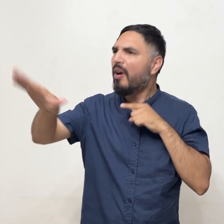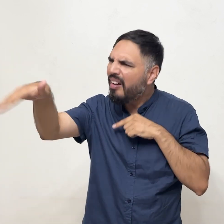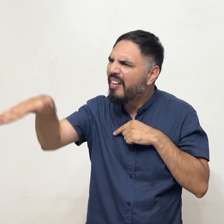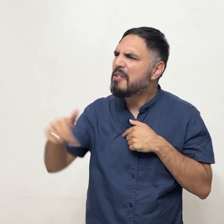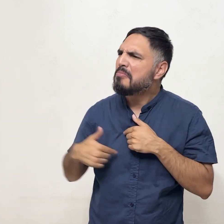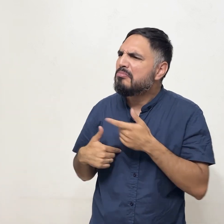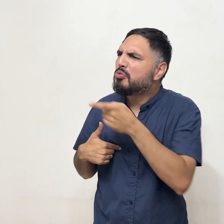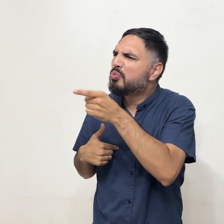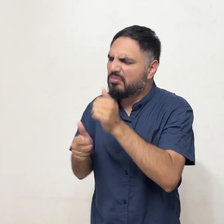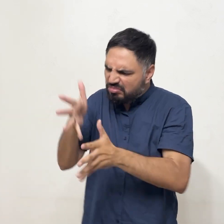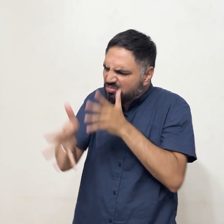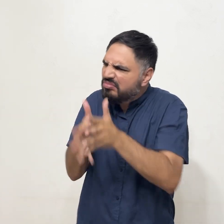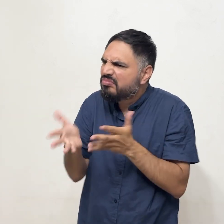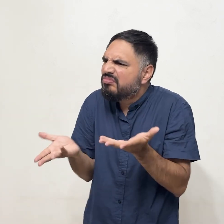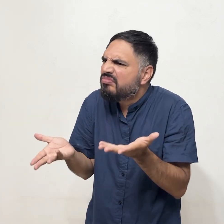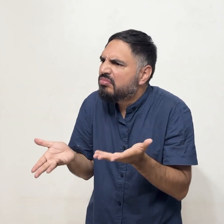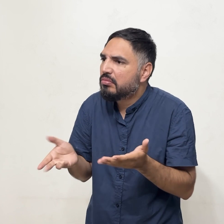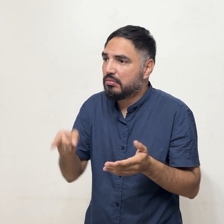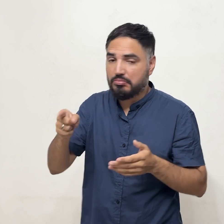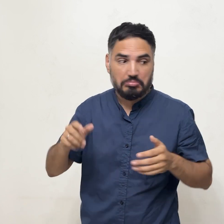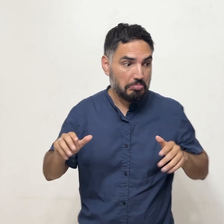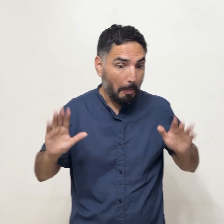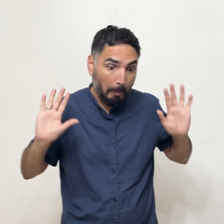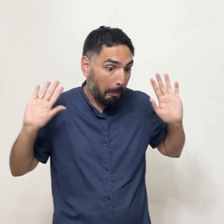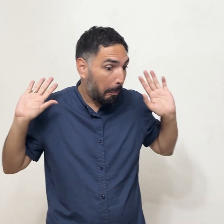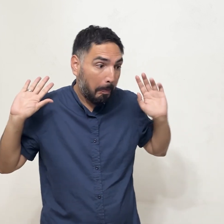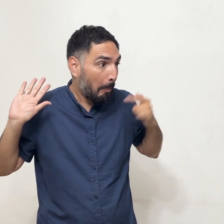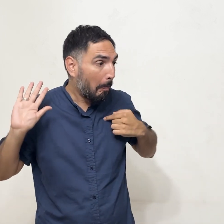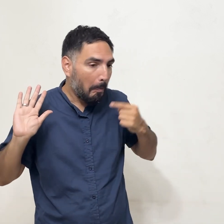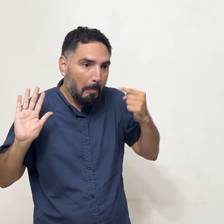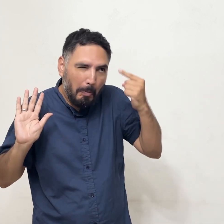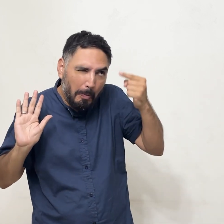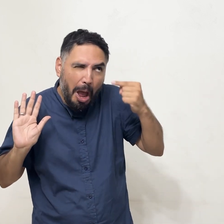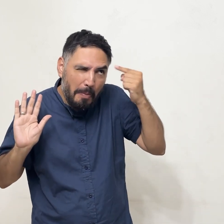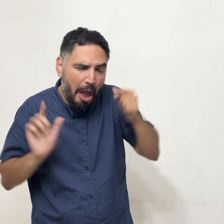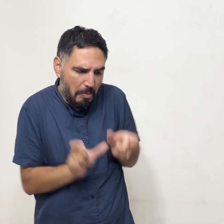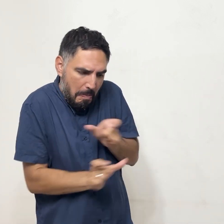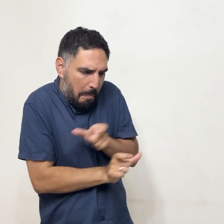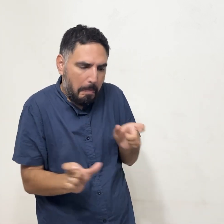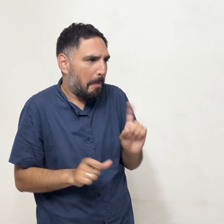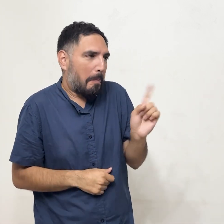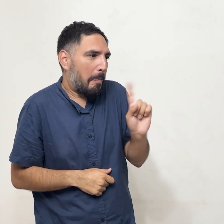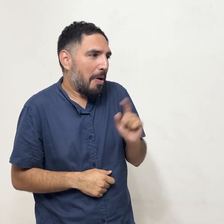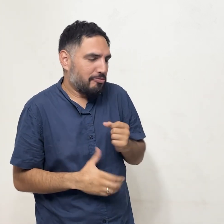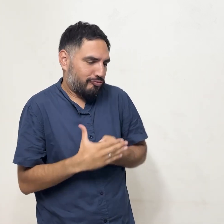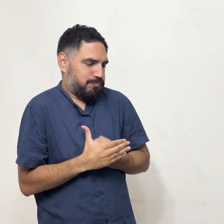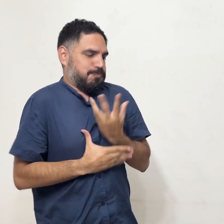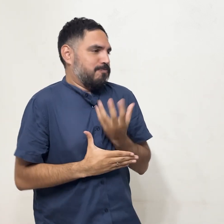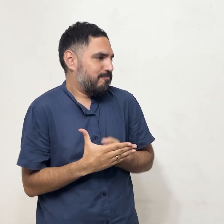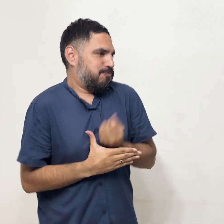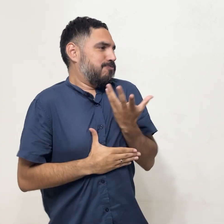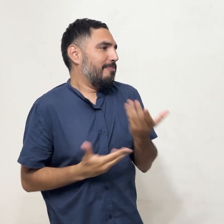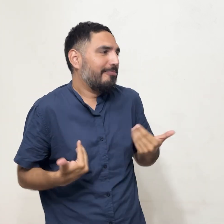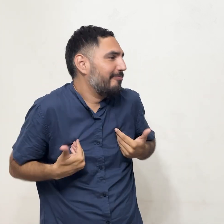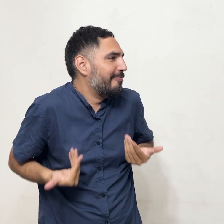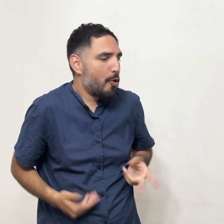para averiguarlo, decidí preguntar directamente a algunos sordos cómo ordenaban sus oraciones. Y la mayoría me respondía que ni siquiera pensaban en cómo